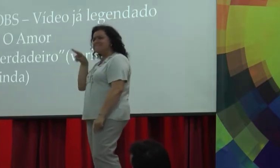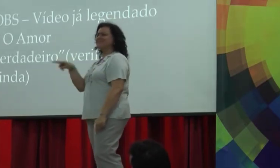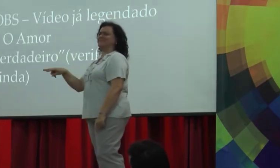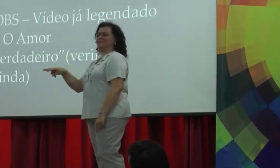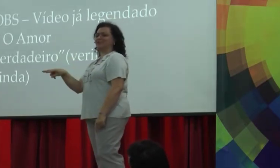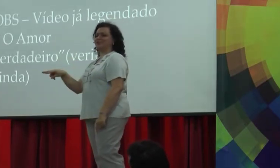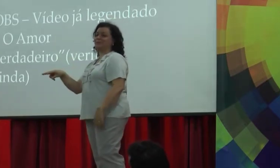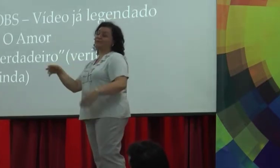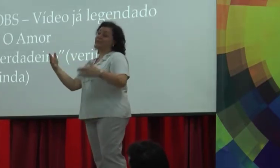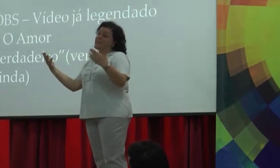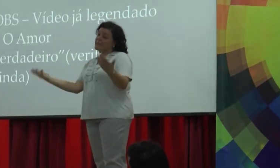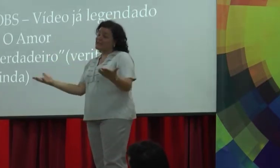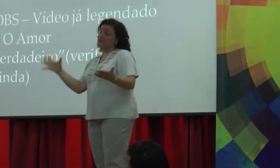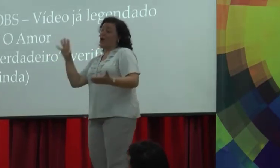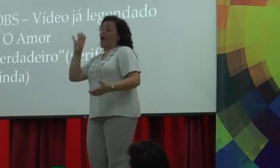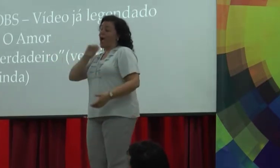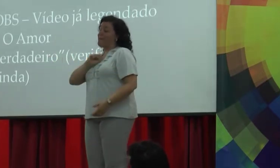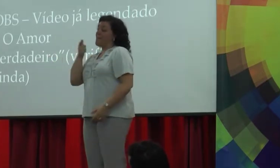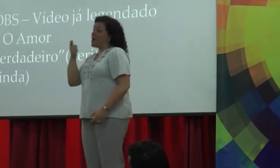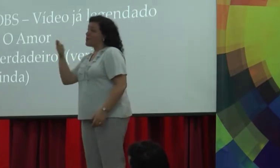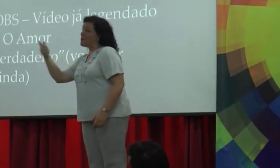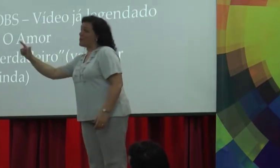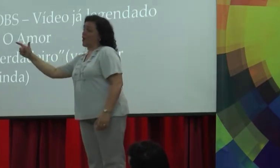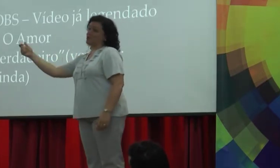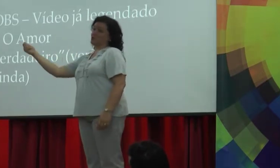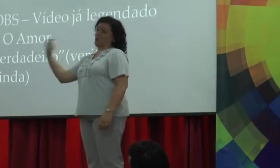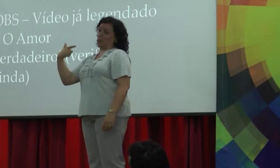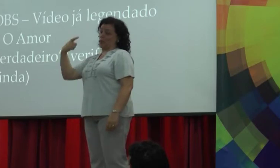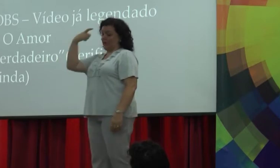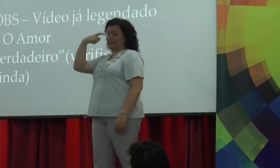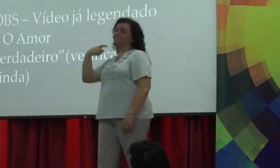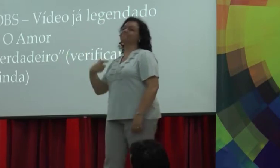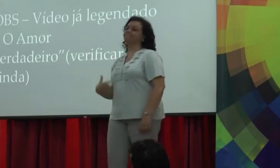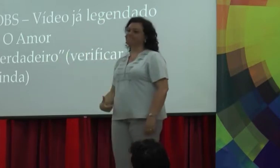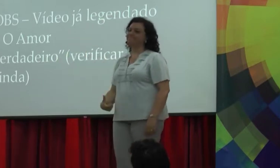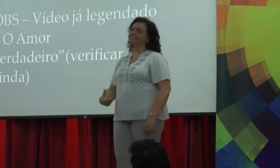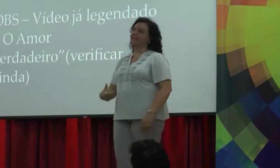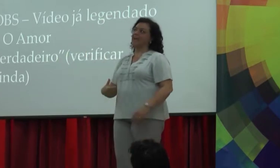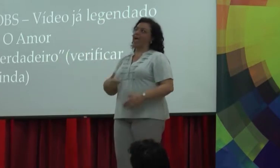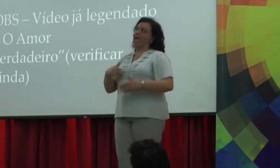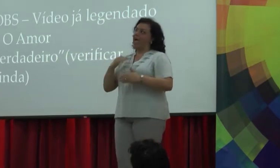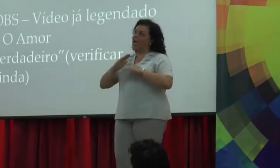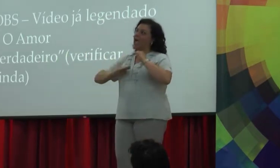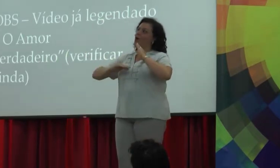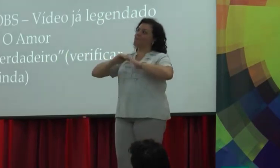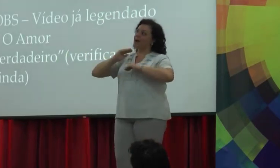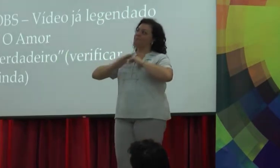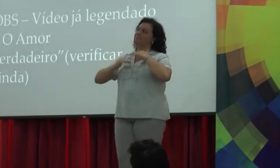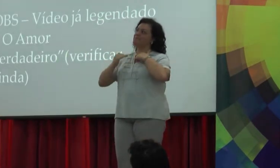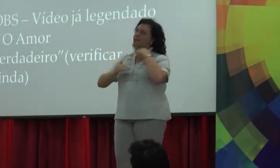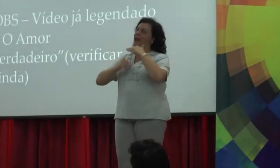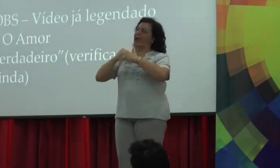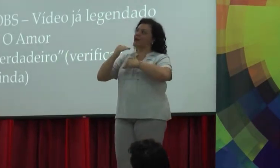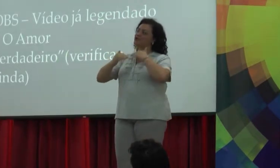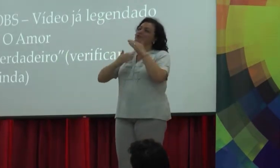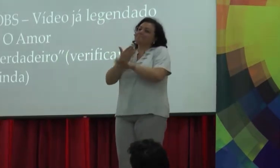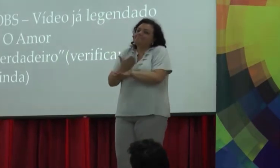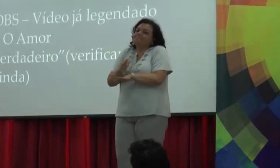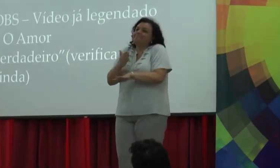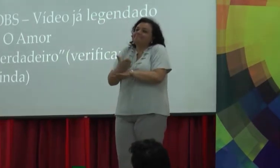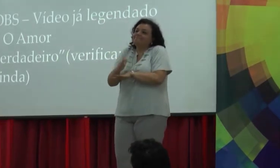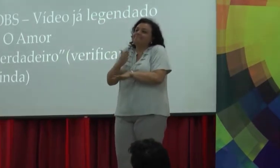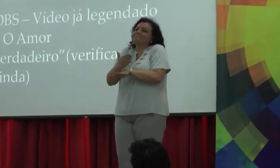Tem legenda em português. Tá? Então, amar o próximo como a si mesmo é